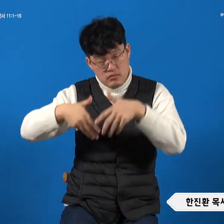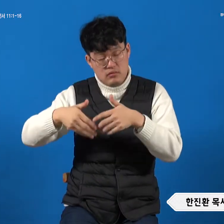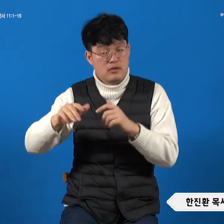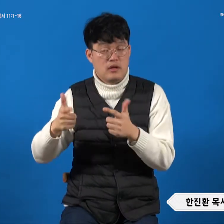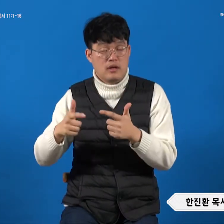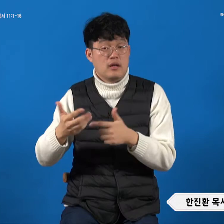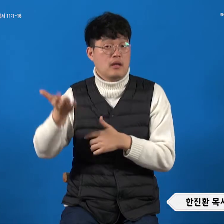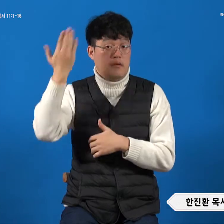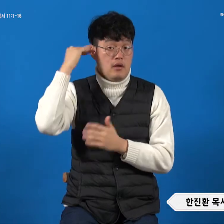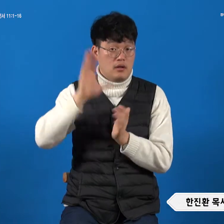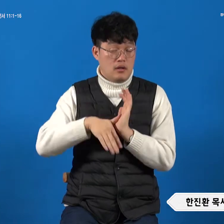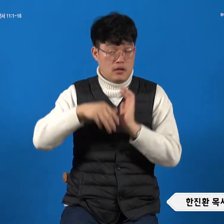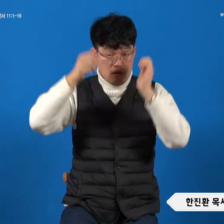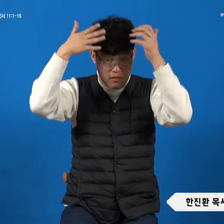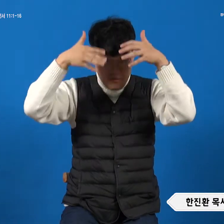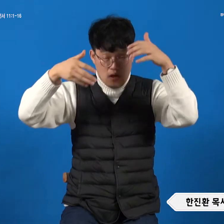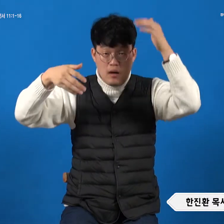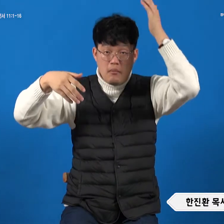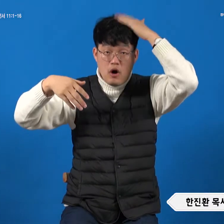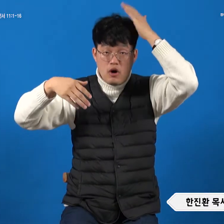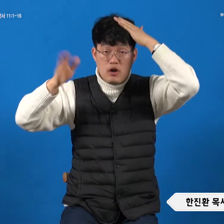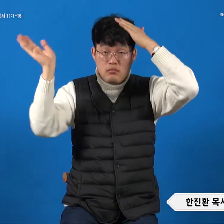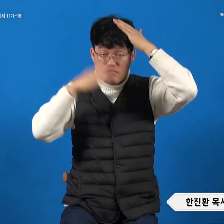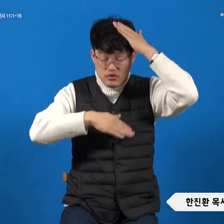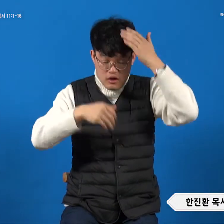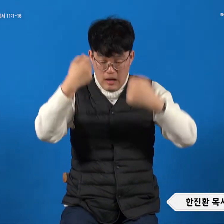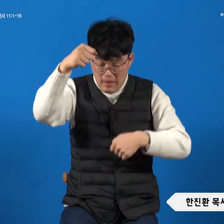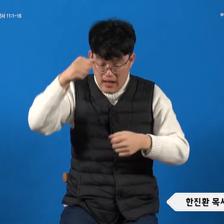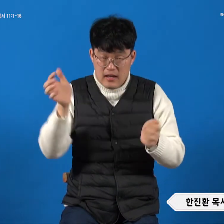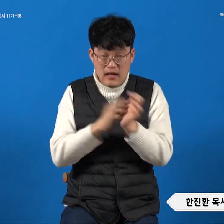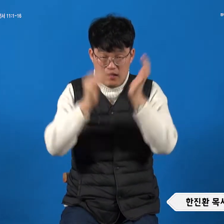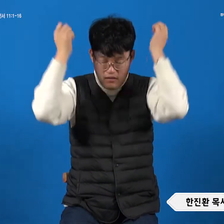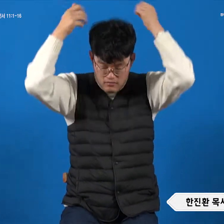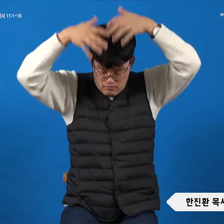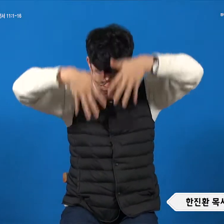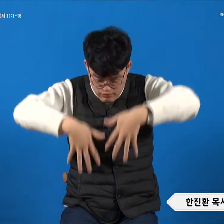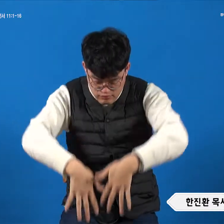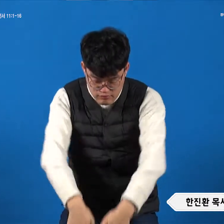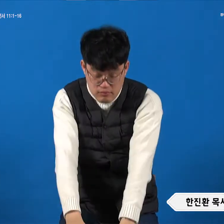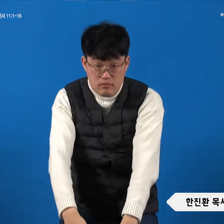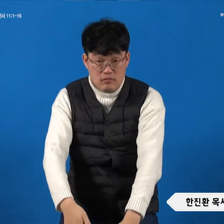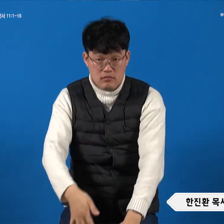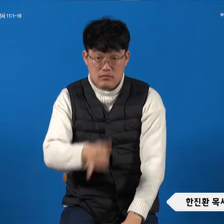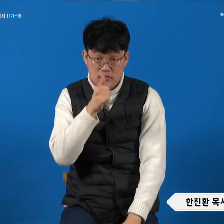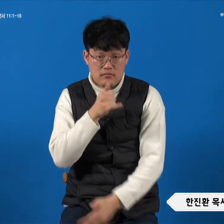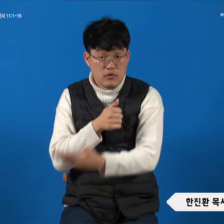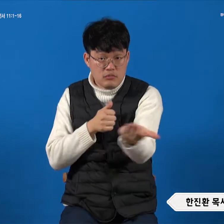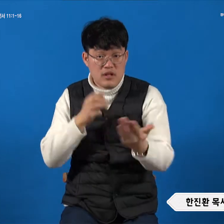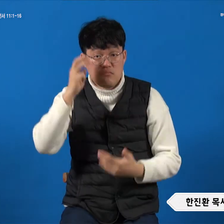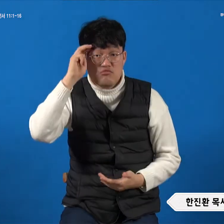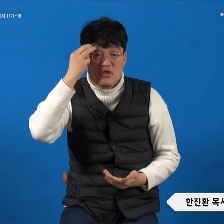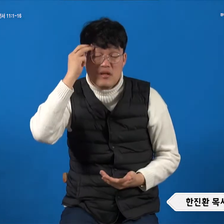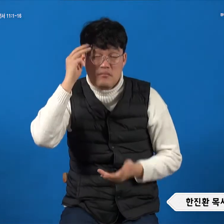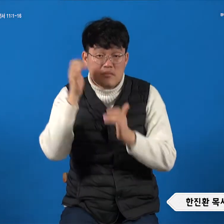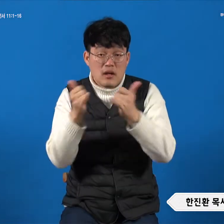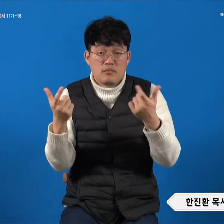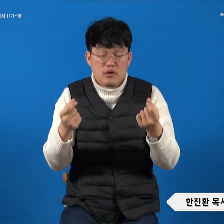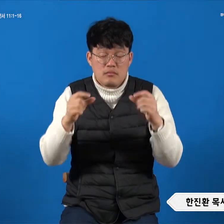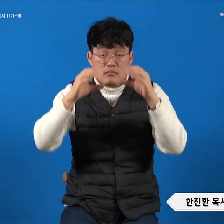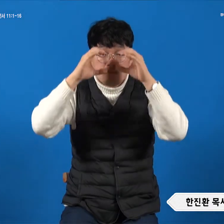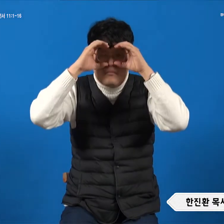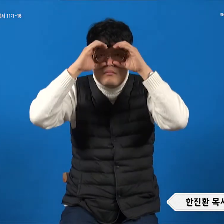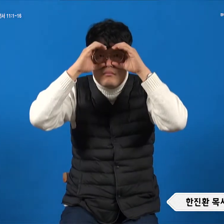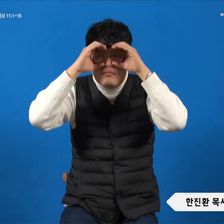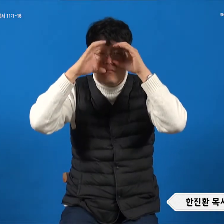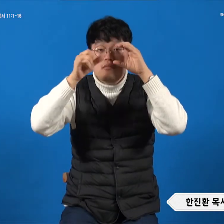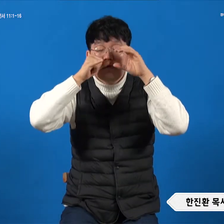없습니다. 그 당시의 노을은 이 머리부터 발끝까지 내려가는 것입니다. 무슬림 여성들이 쓰는